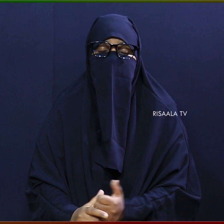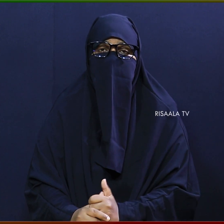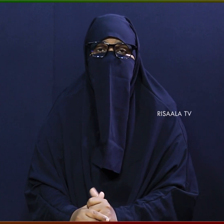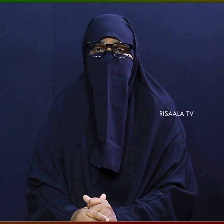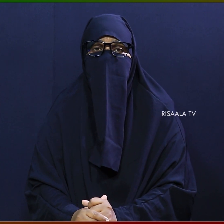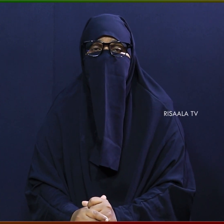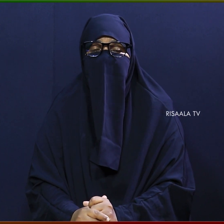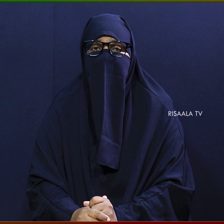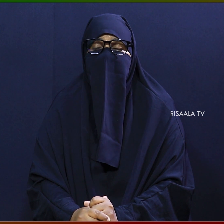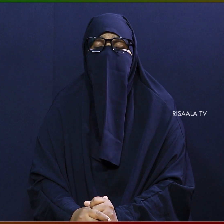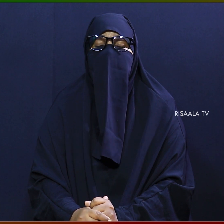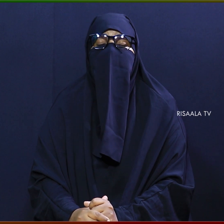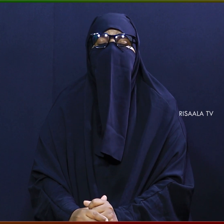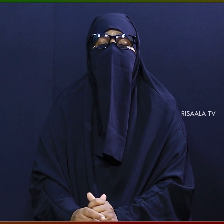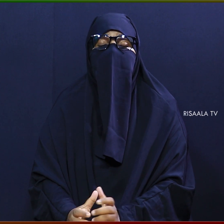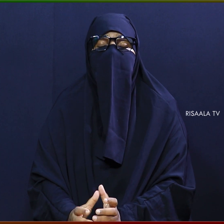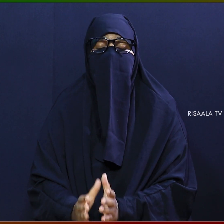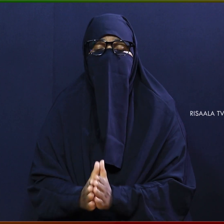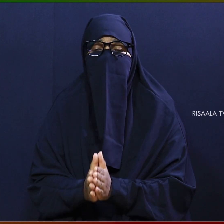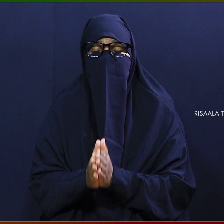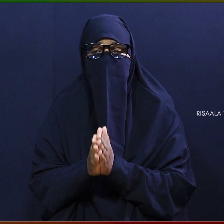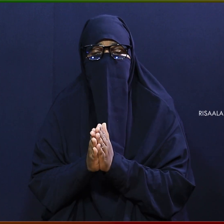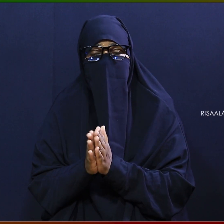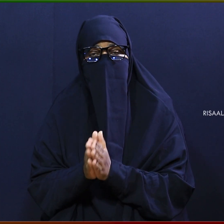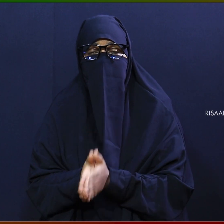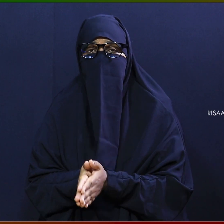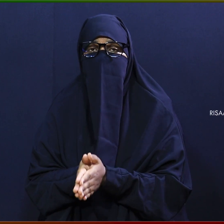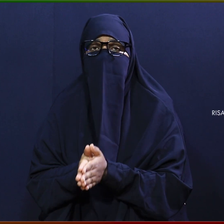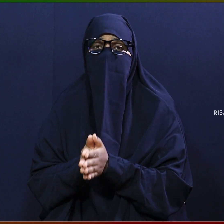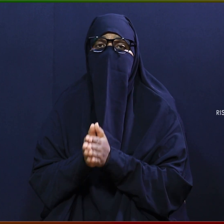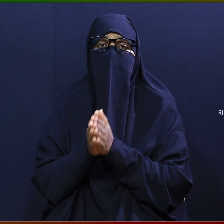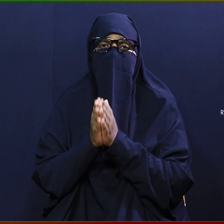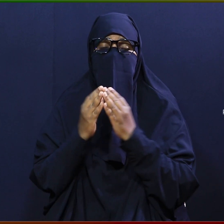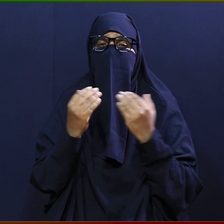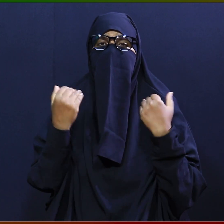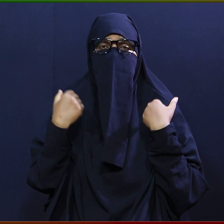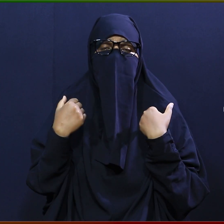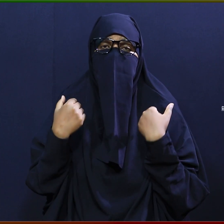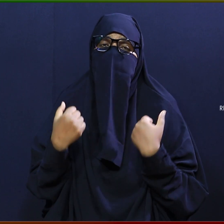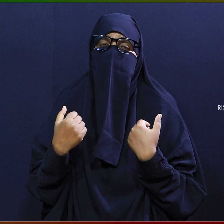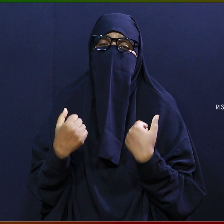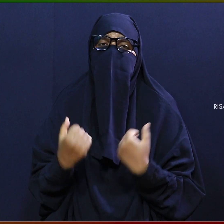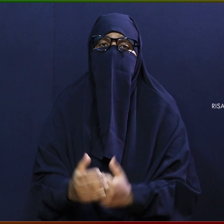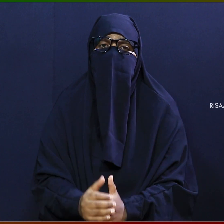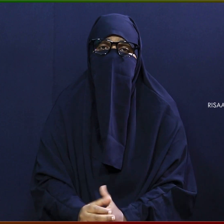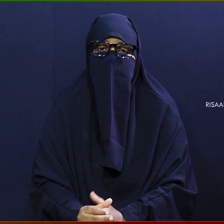cadays leeyahay marka dhinacaas yacni dhibaato caafimaad ee leedahay dhibaato nafsiyan oo qofka kalsoonida ka dhimanaysa